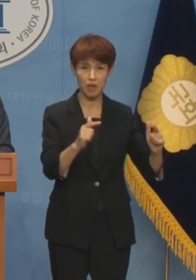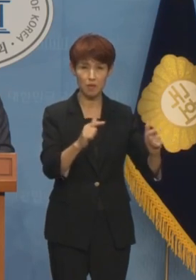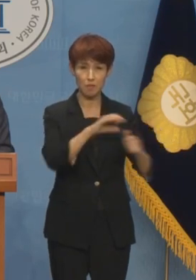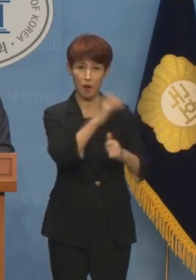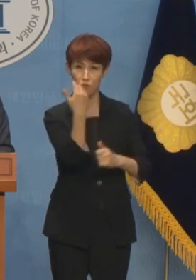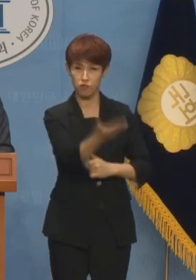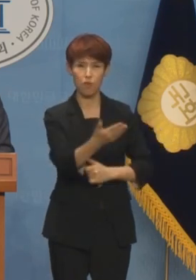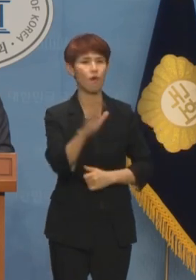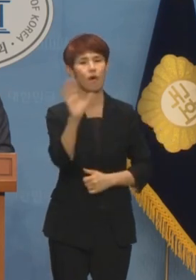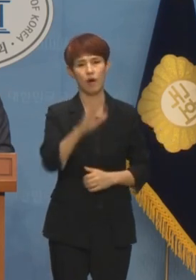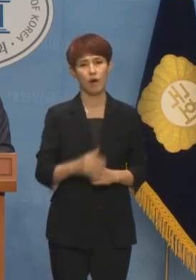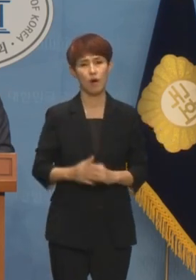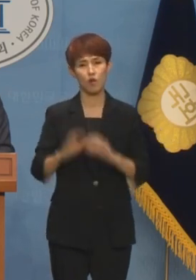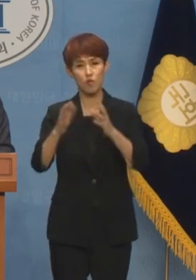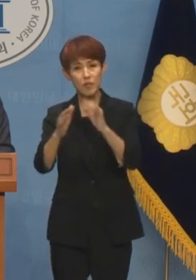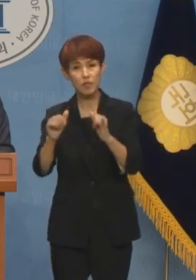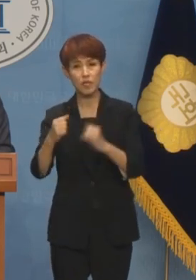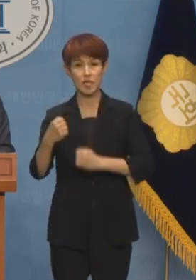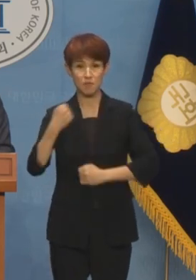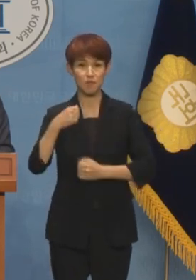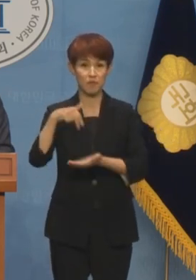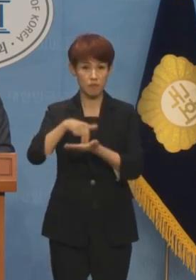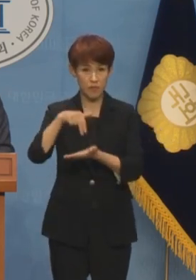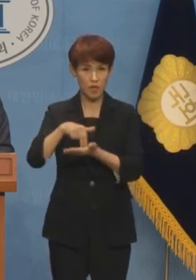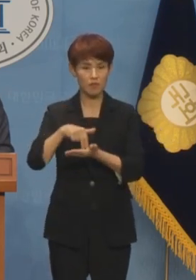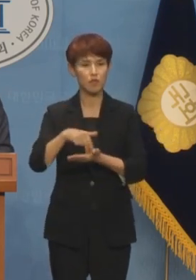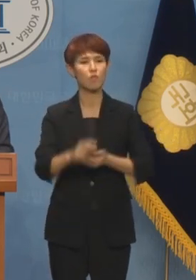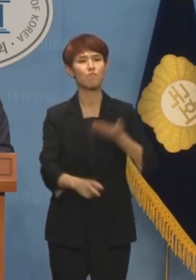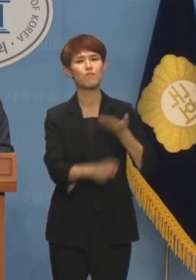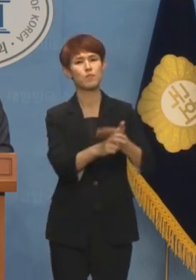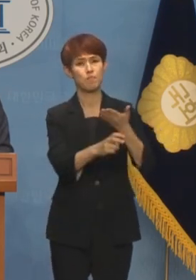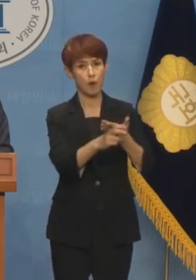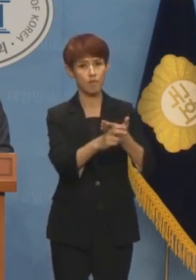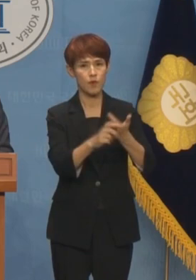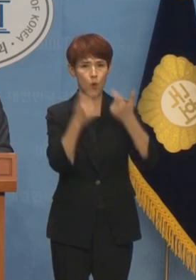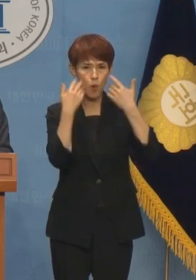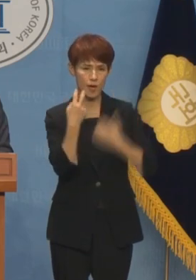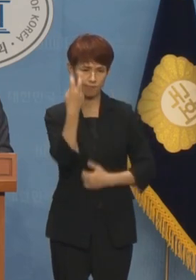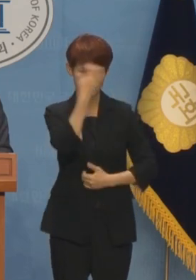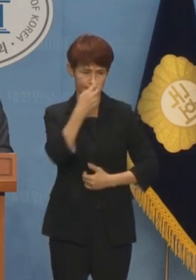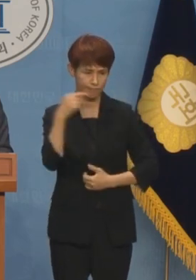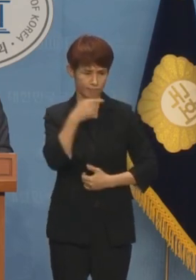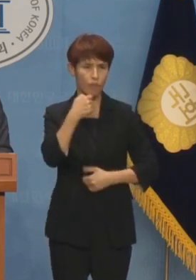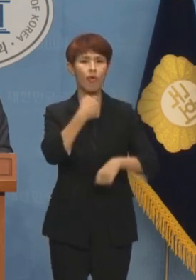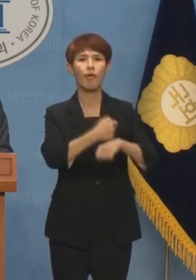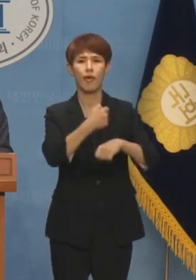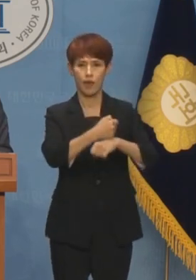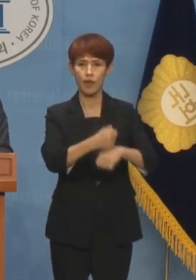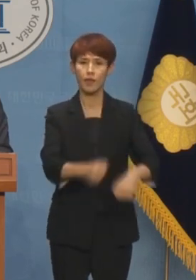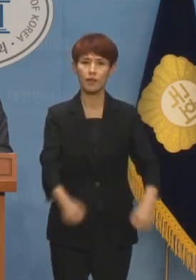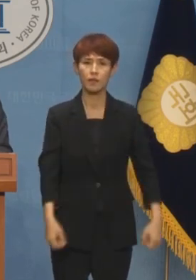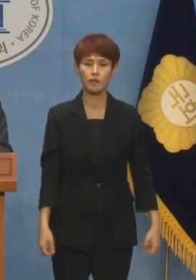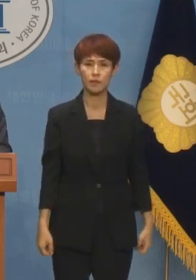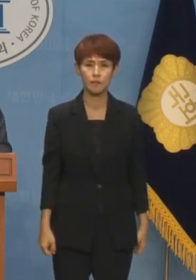아니며 우리 국민의힘은 명백한 불법 행위에 대해서는 철저히 대응해 나가도록